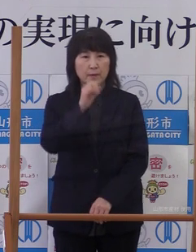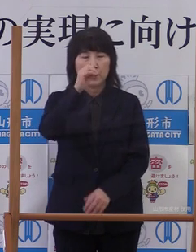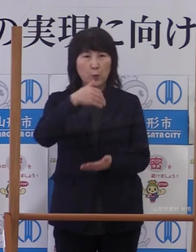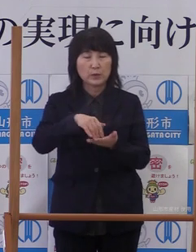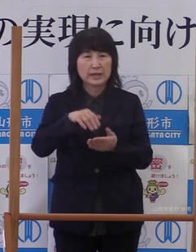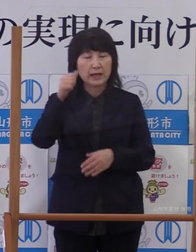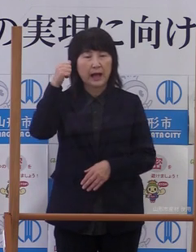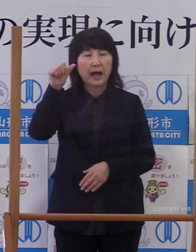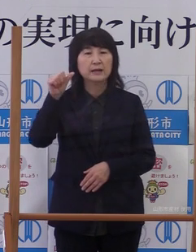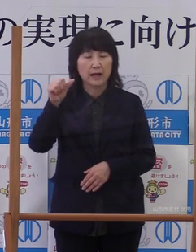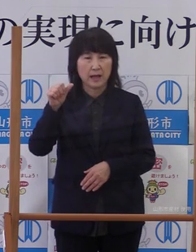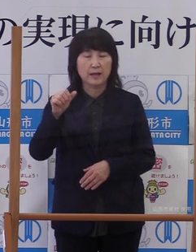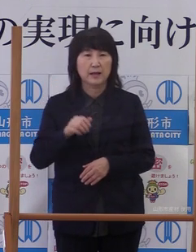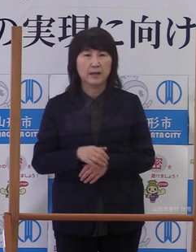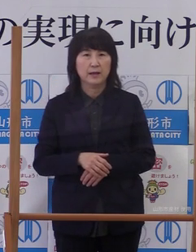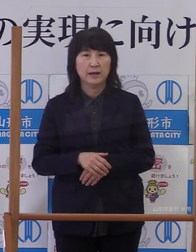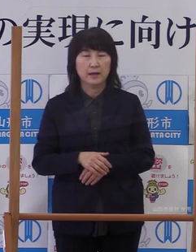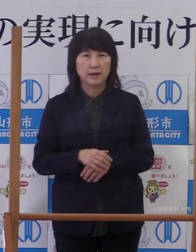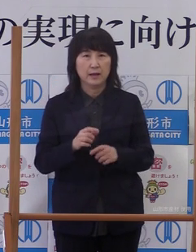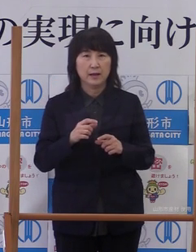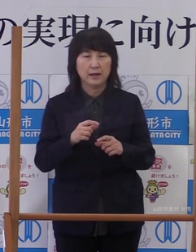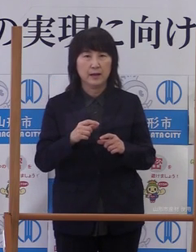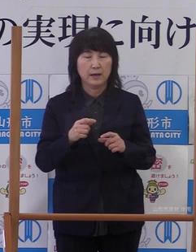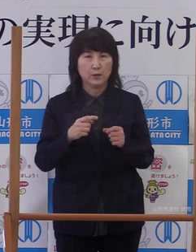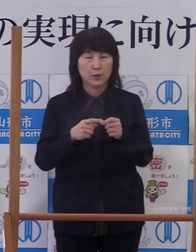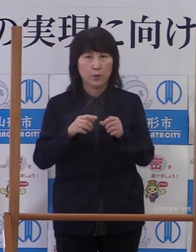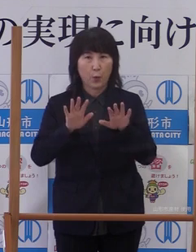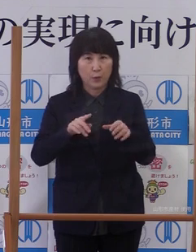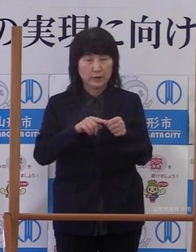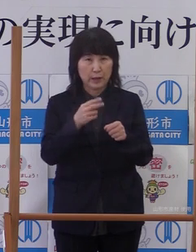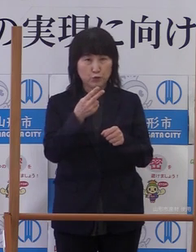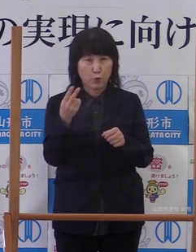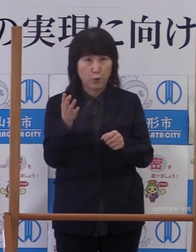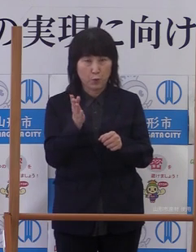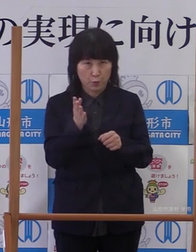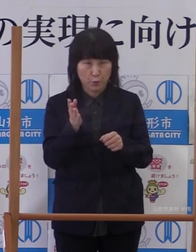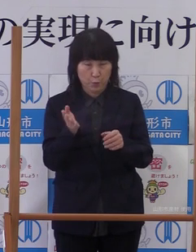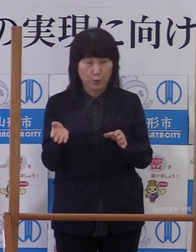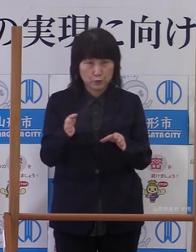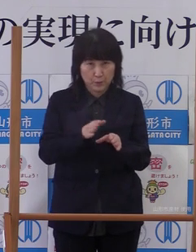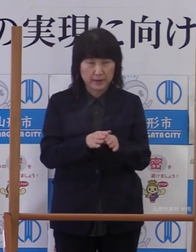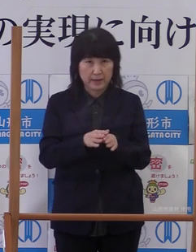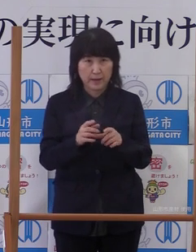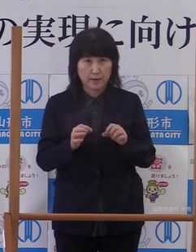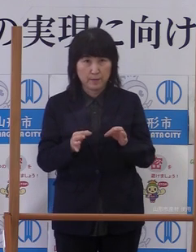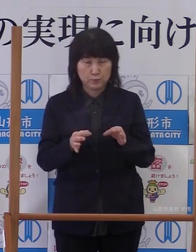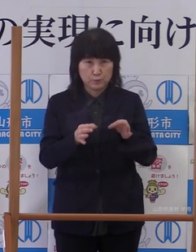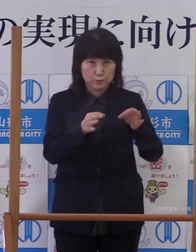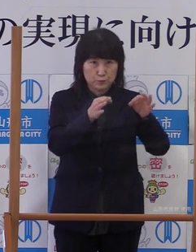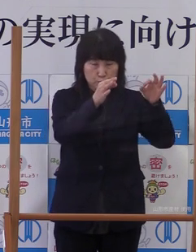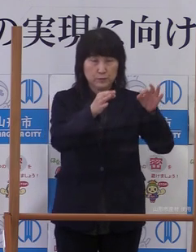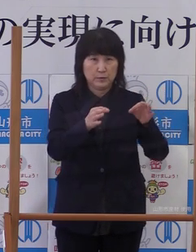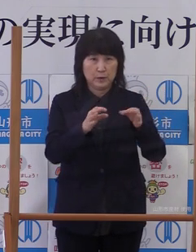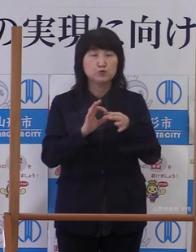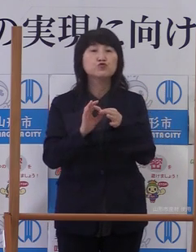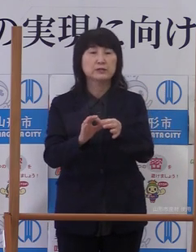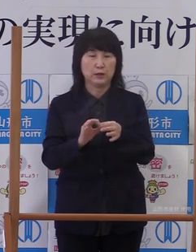予算案が、ずっと増加傾向が今年度からちょっともう含めて続いていますけれども、一方